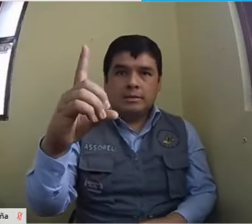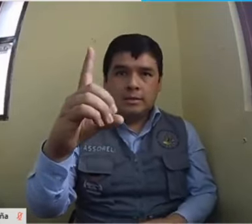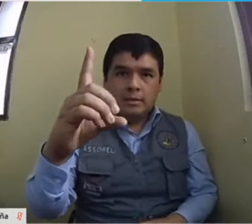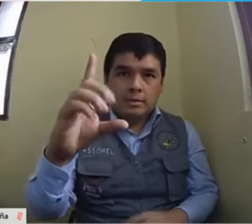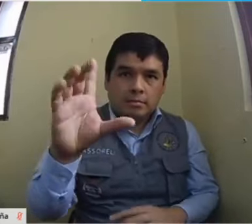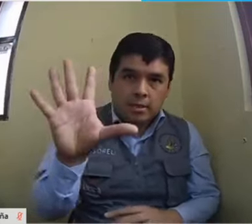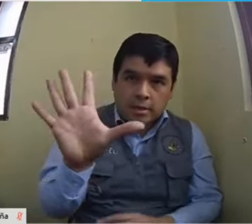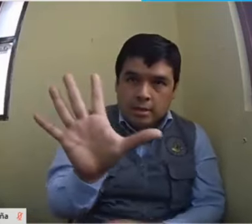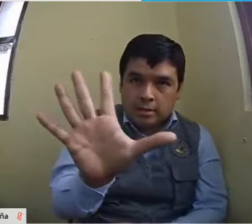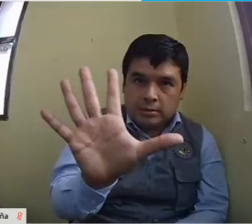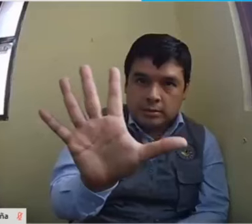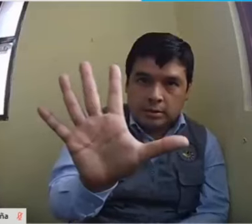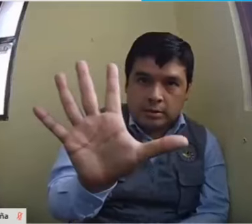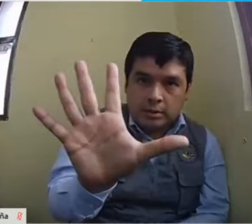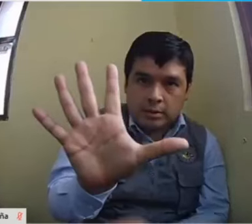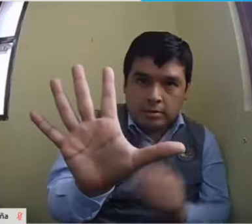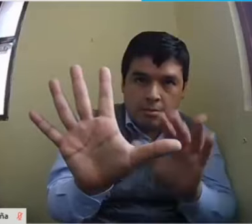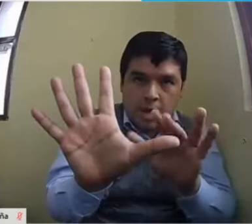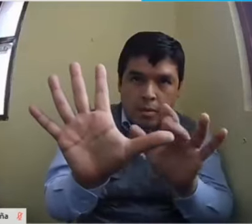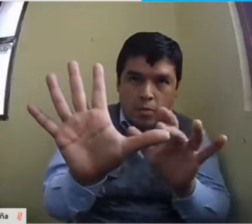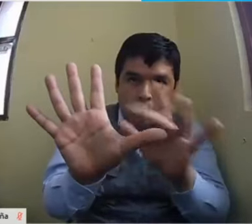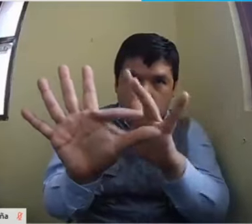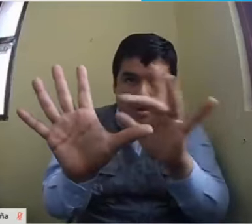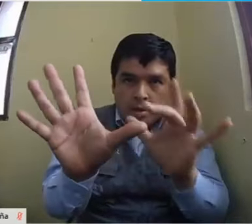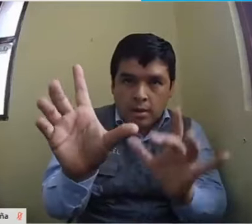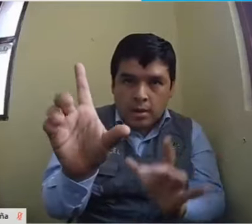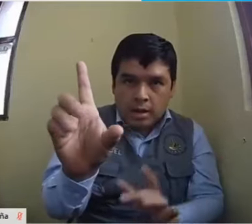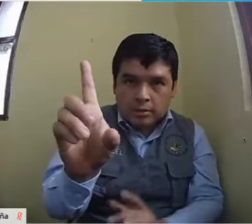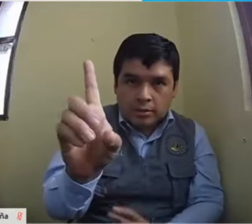Ahora vemos la D, que es un poquito más compleja,